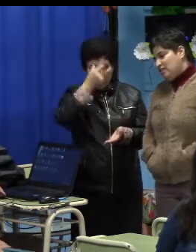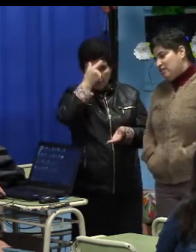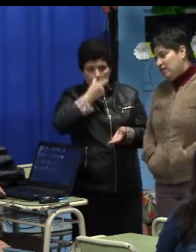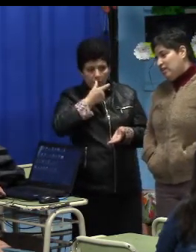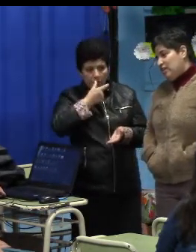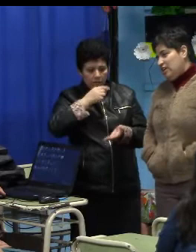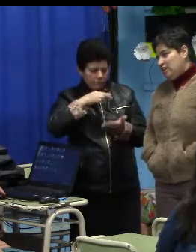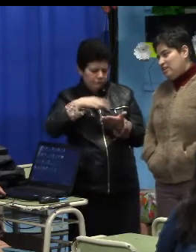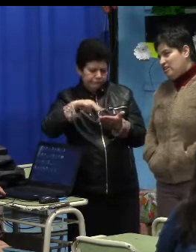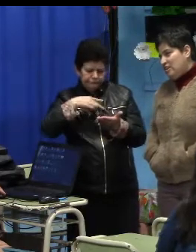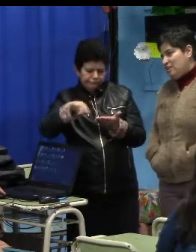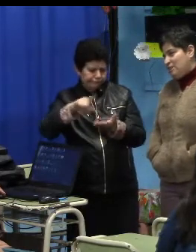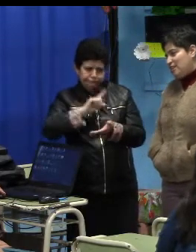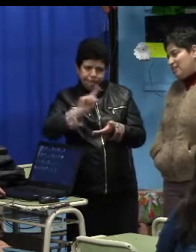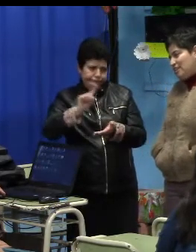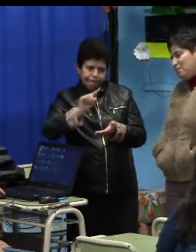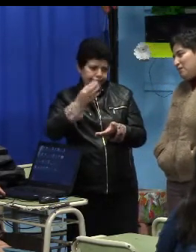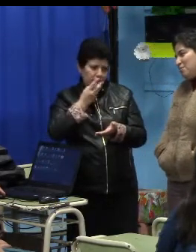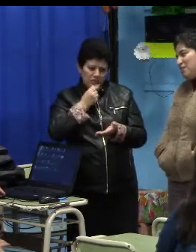Y